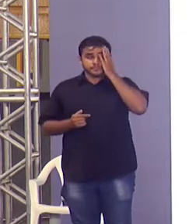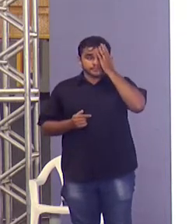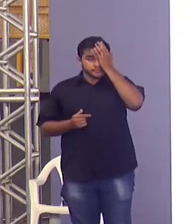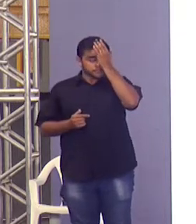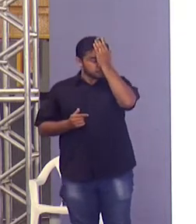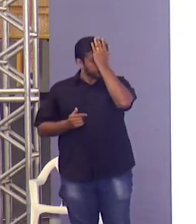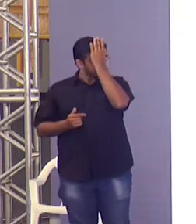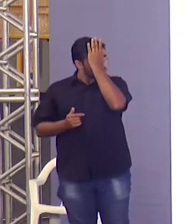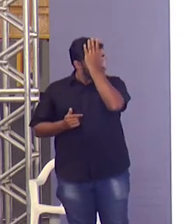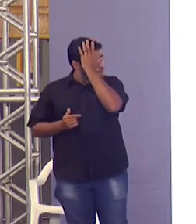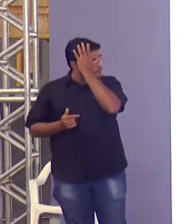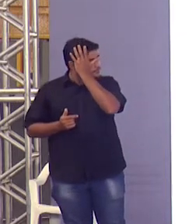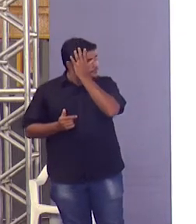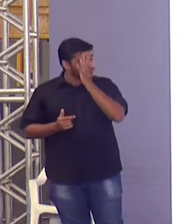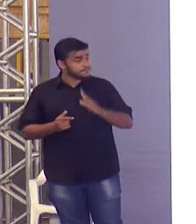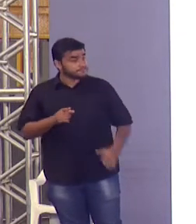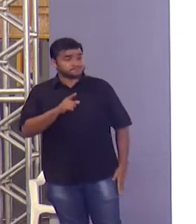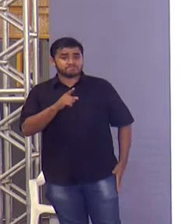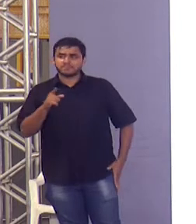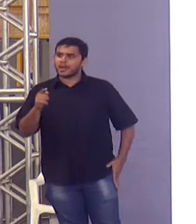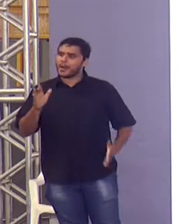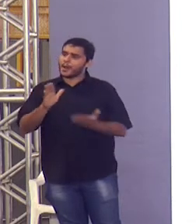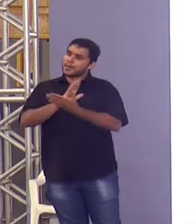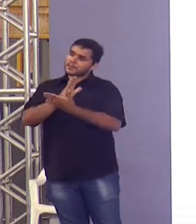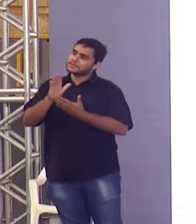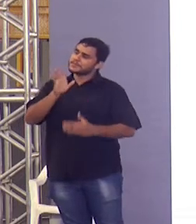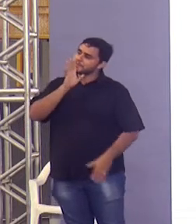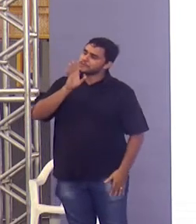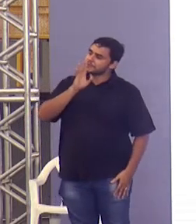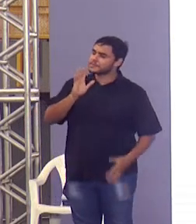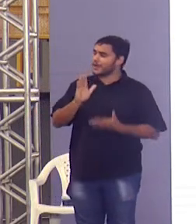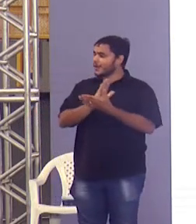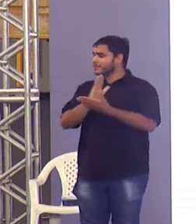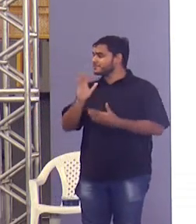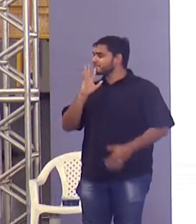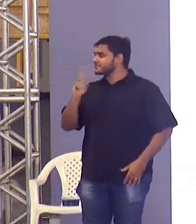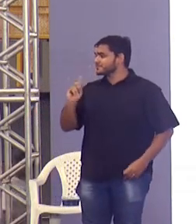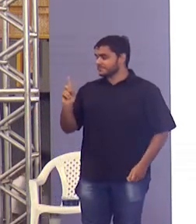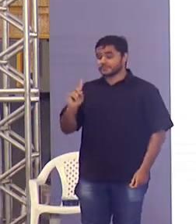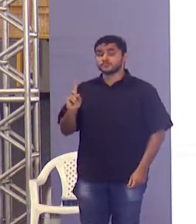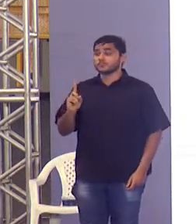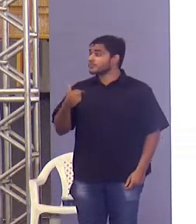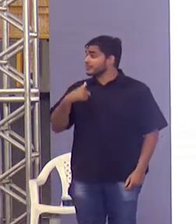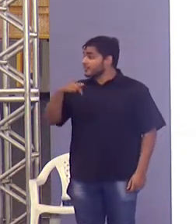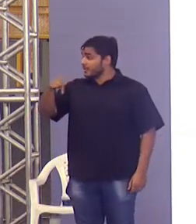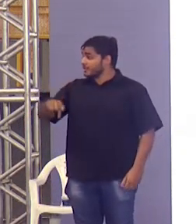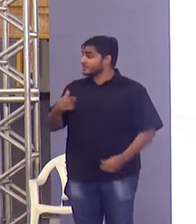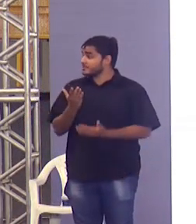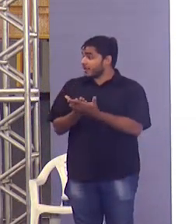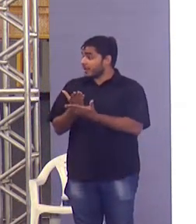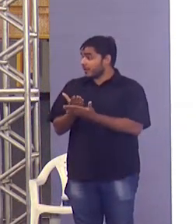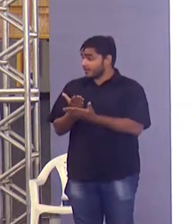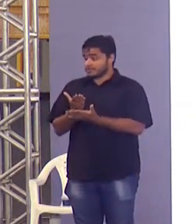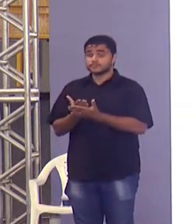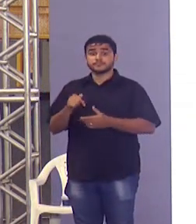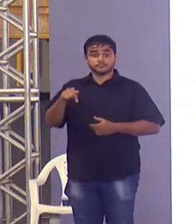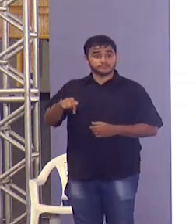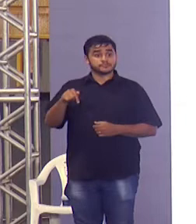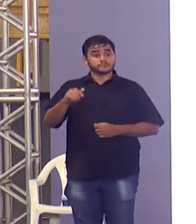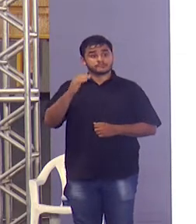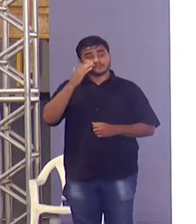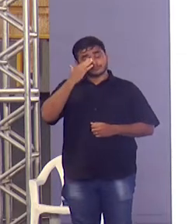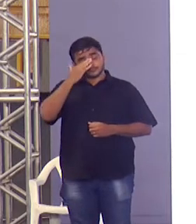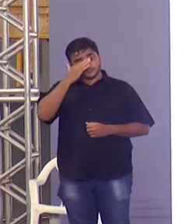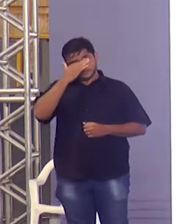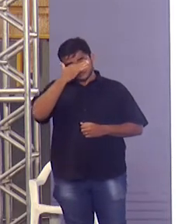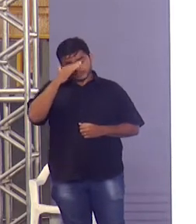gente, né? Muita gente já passou por essa sala, essa grande sala de aula aqui. E sempre quando é o